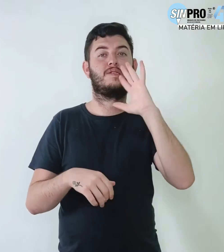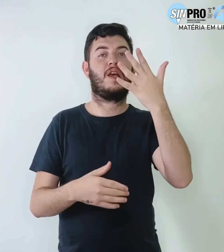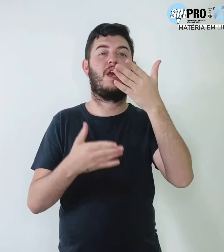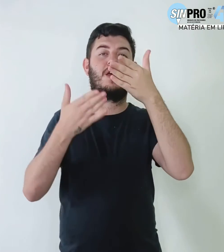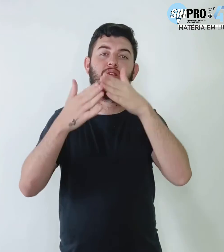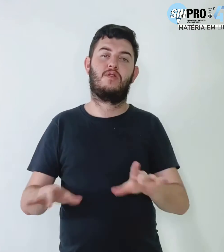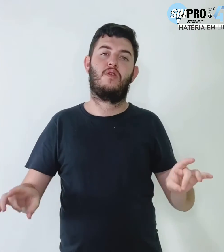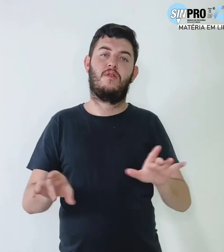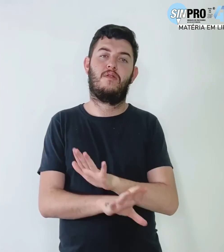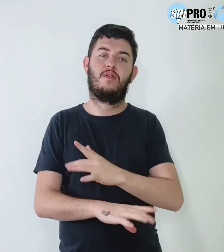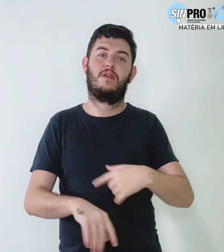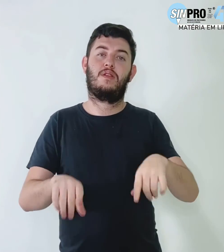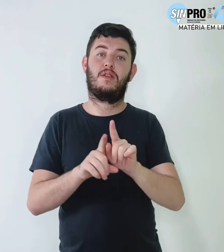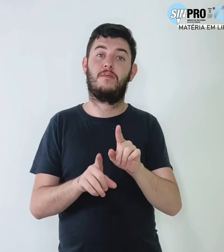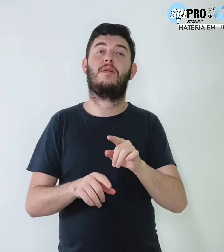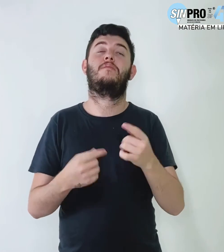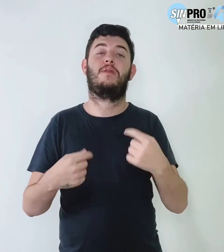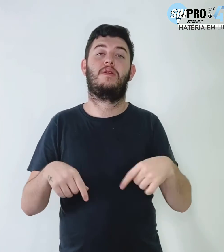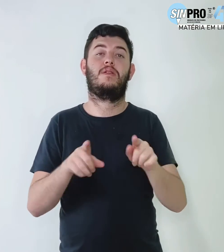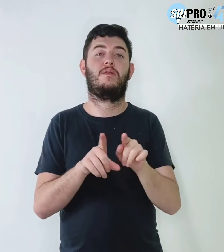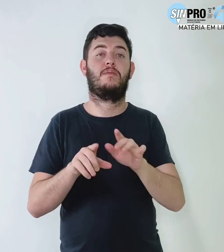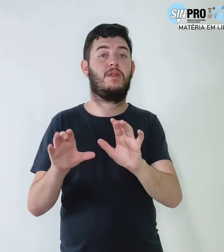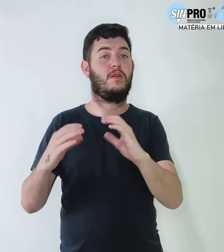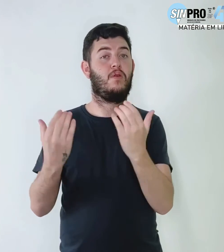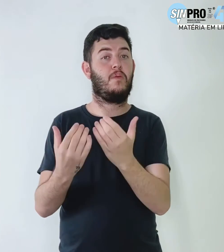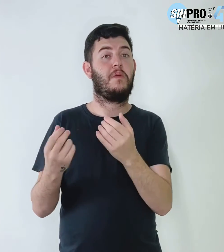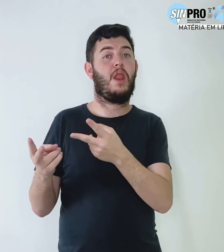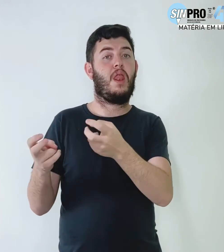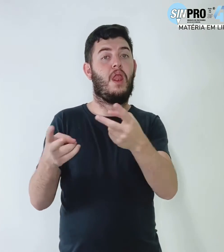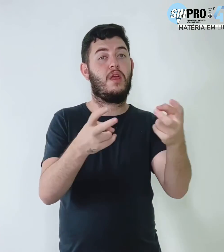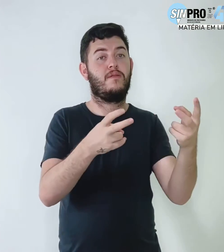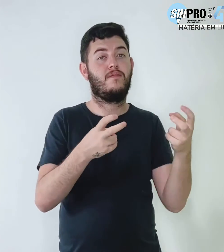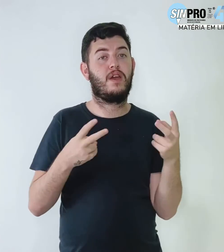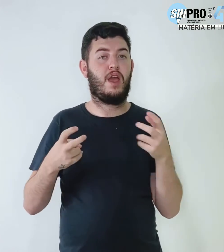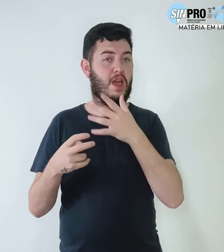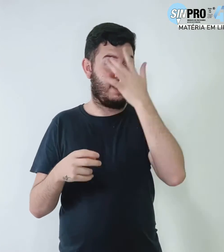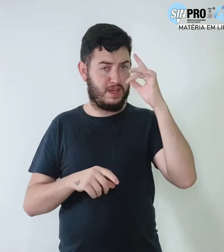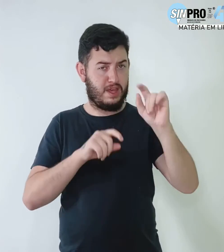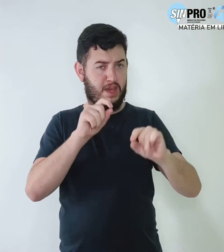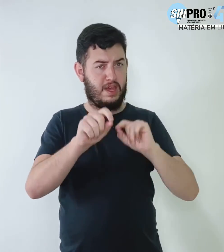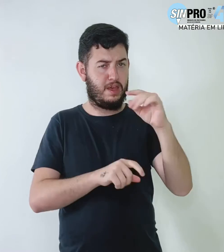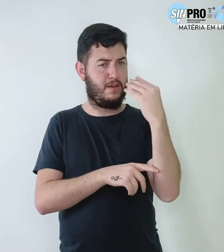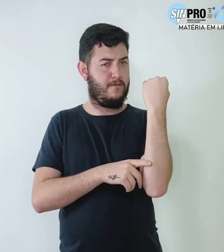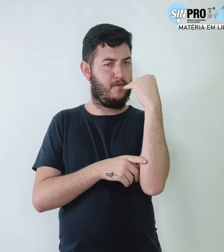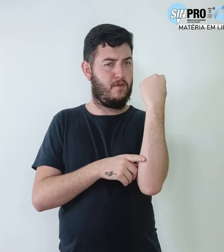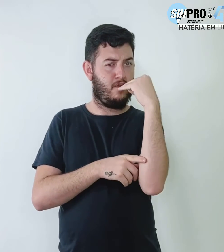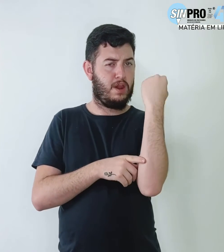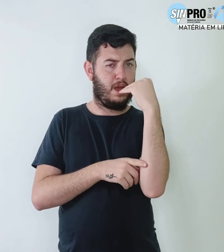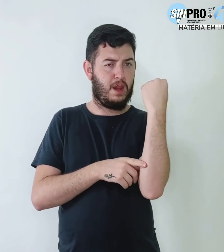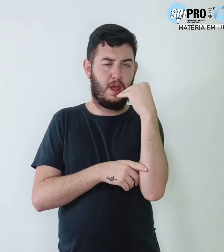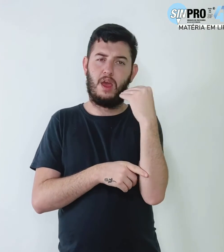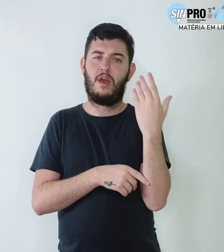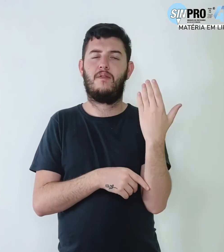E, ao mesmo tempo, precisam identificar nesta comunidade qual é a população mais